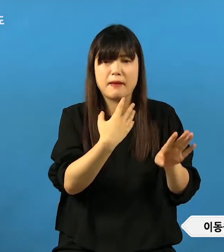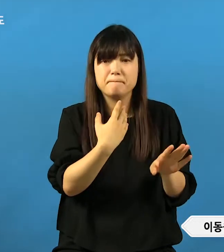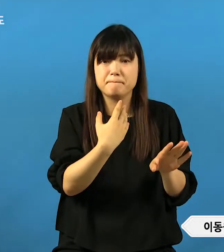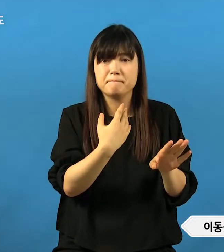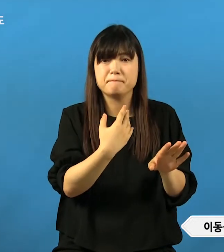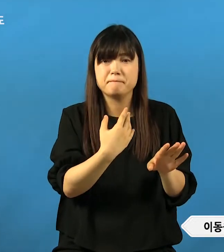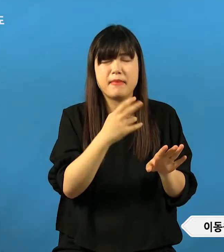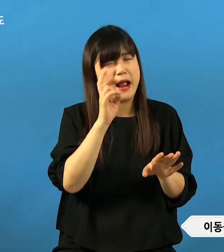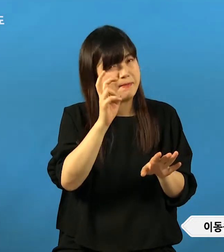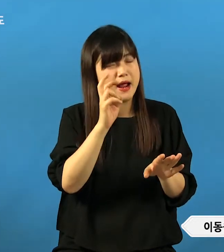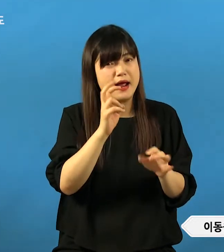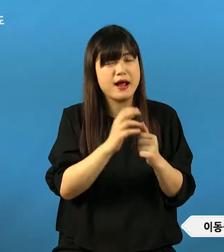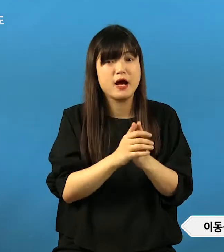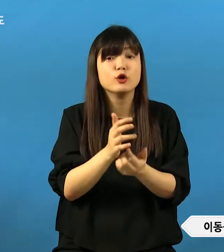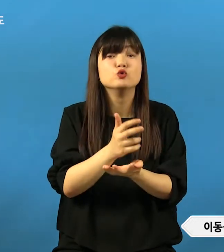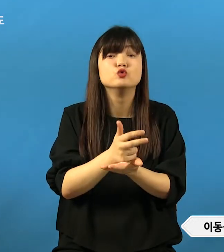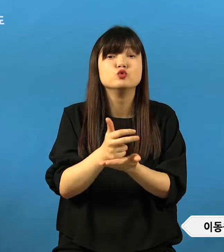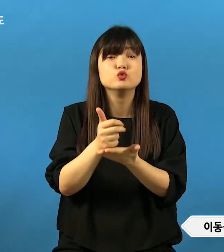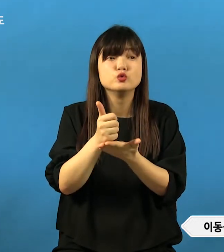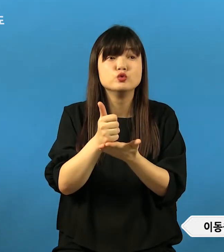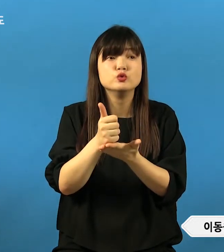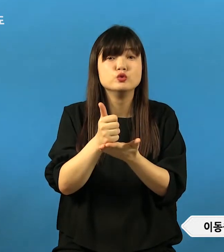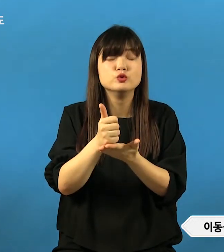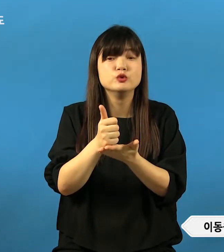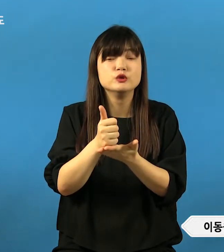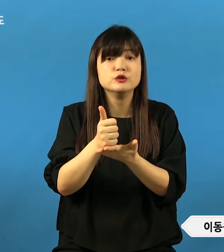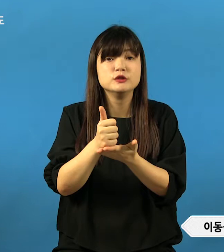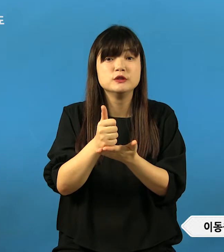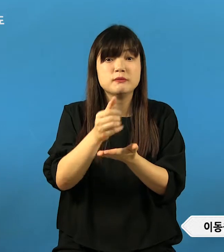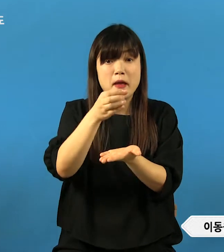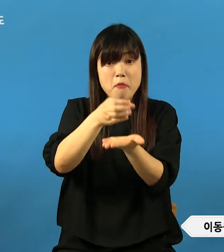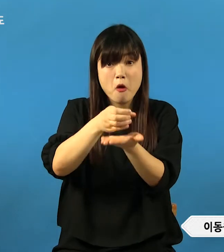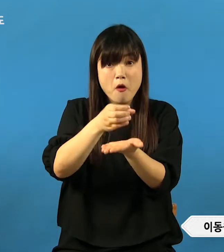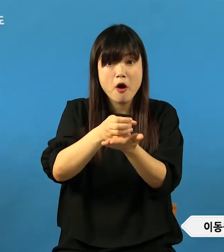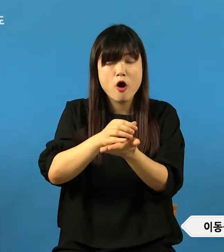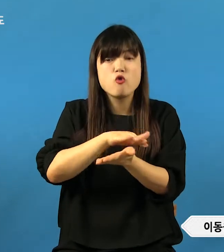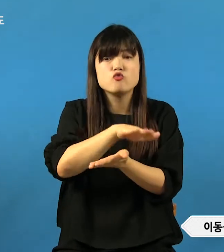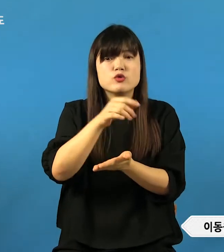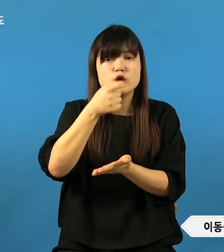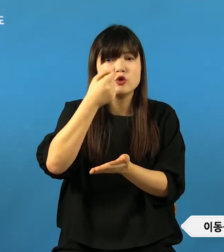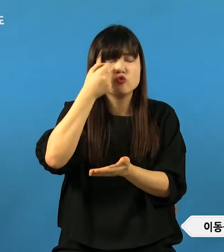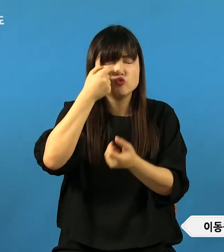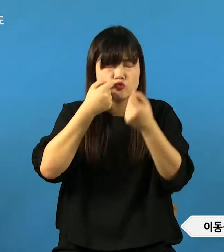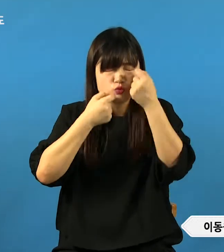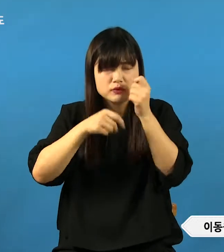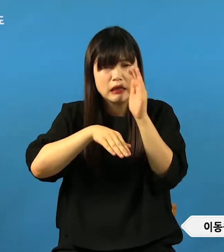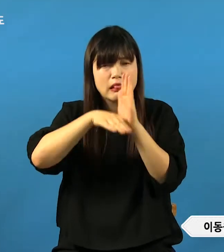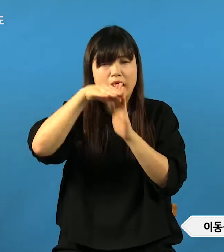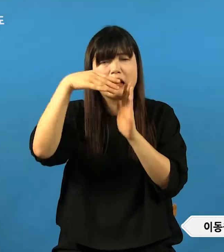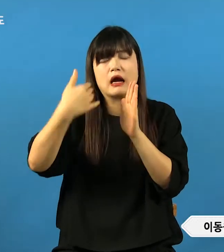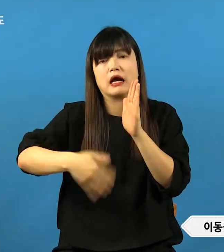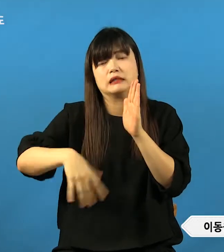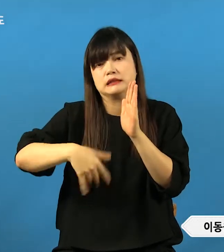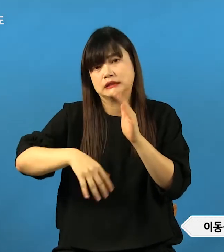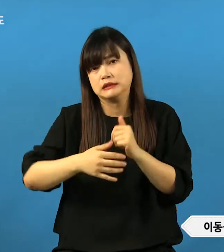이렇게 대답할 것입니다. 주님의 병에 우리의 눈물이 다 차지 못한 때문이라고.